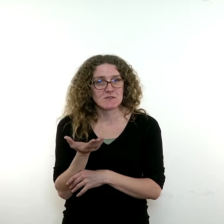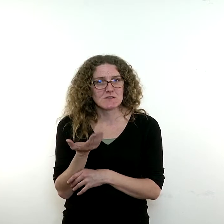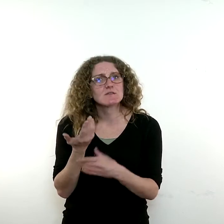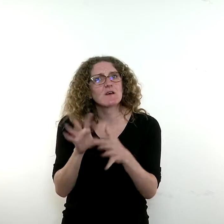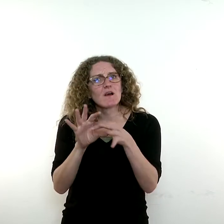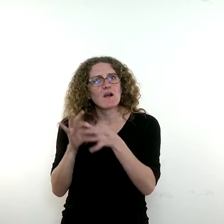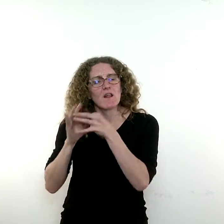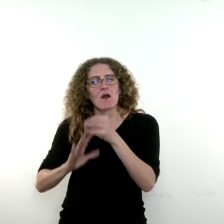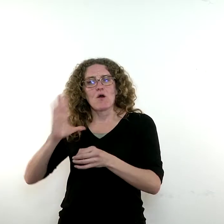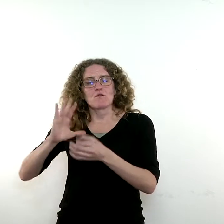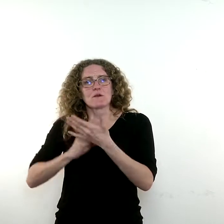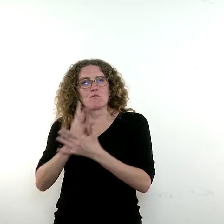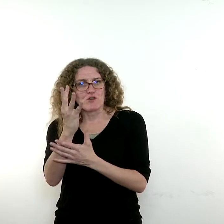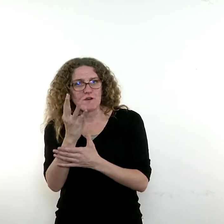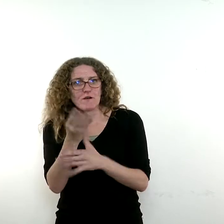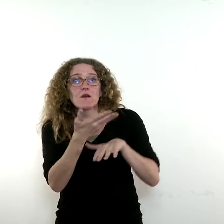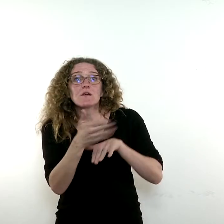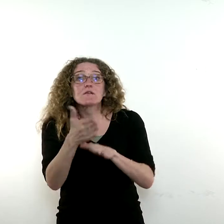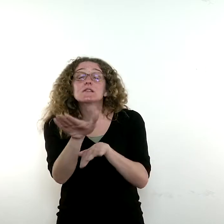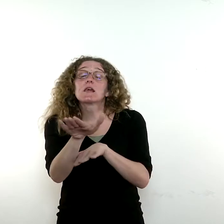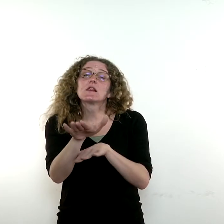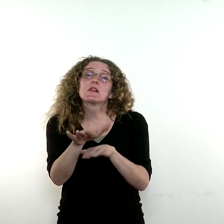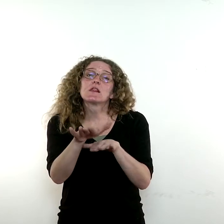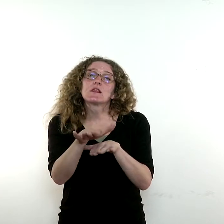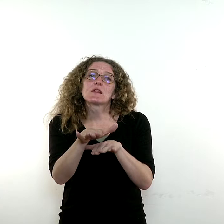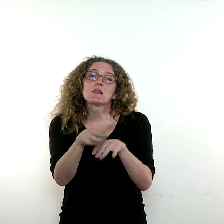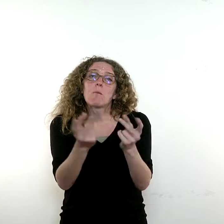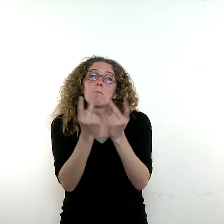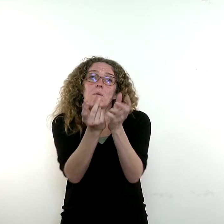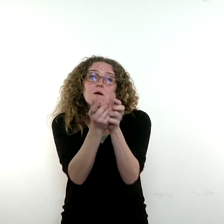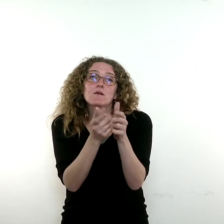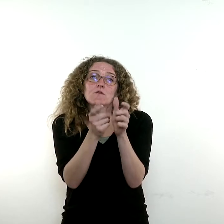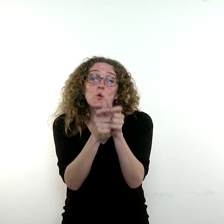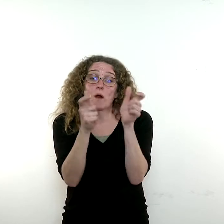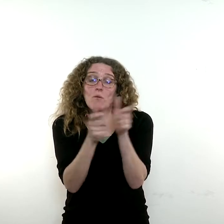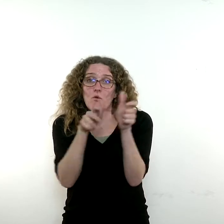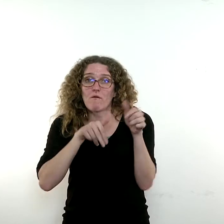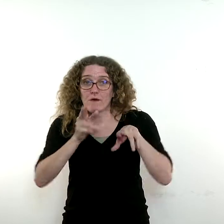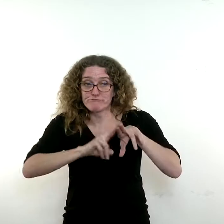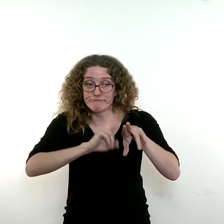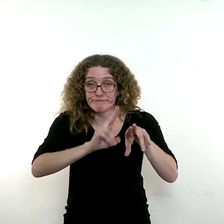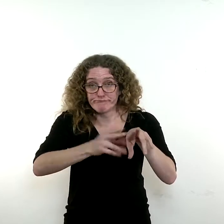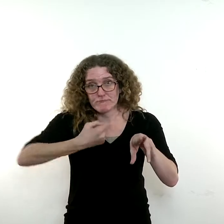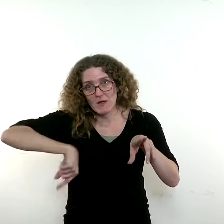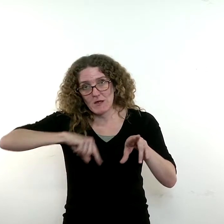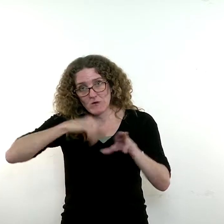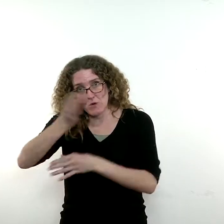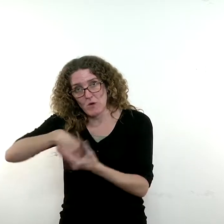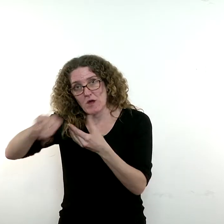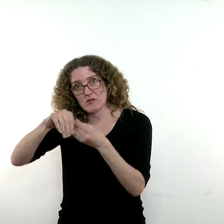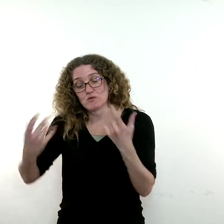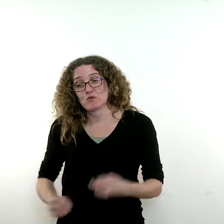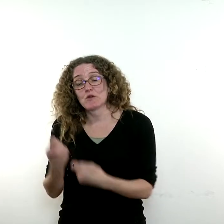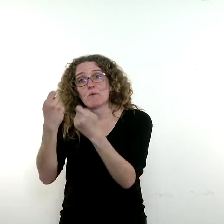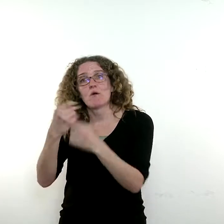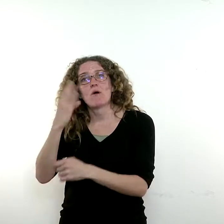la rénovation du skatepark de Gramont, auquel nous avons ajouté le parc d'entraînement sur le BMX